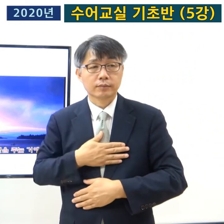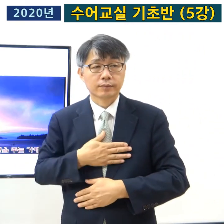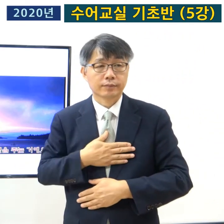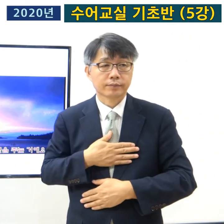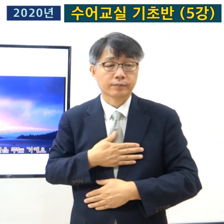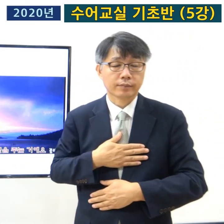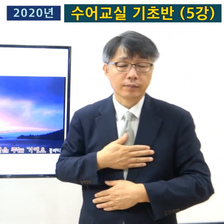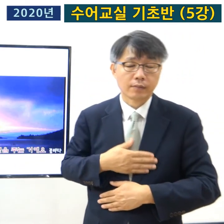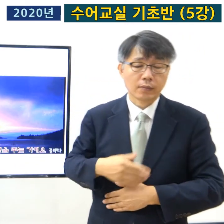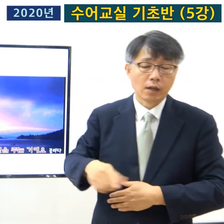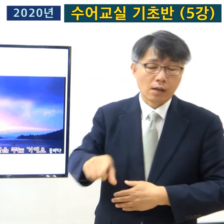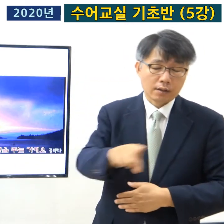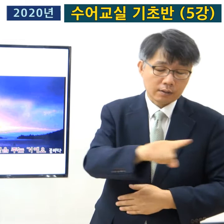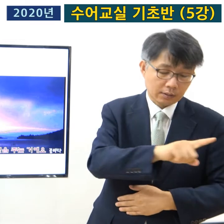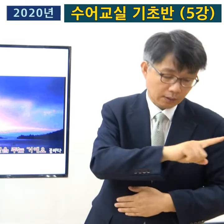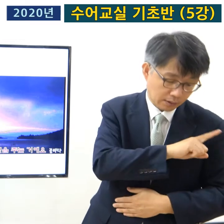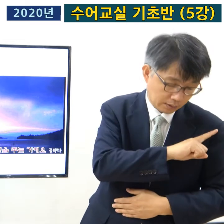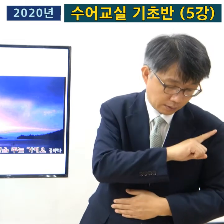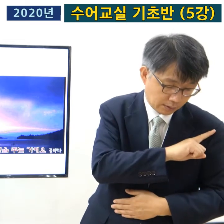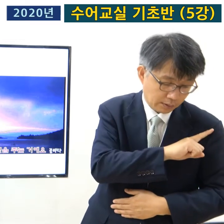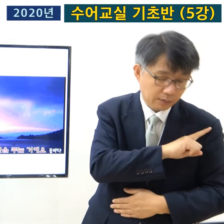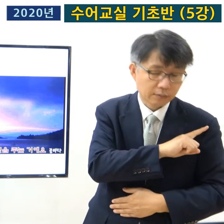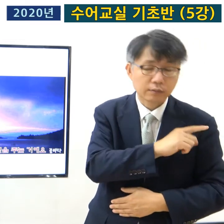나의 가장